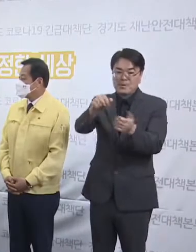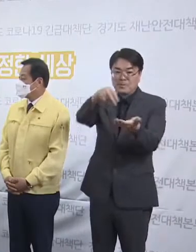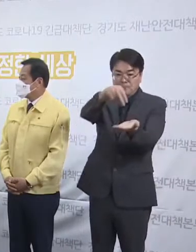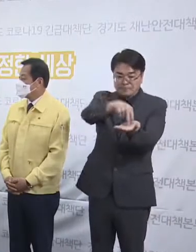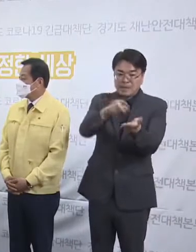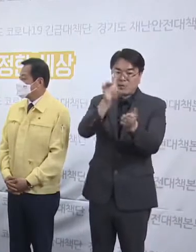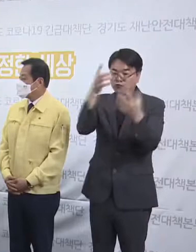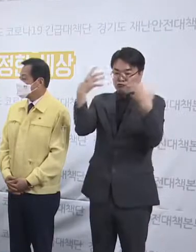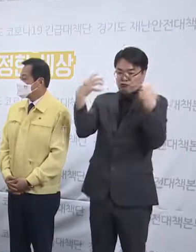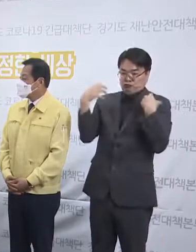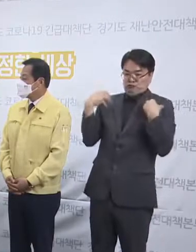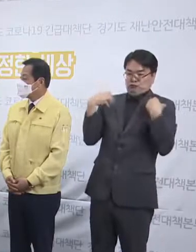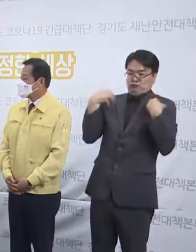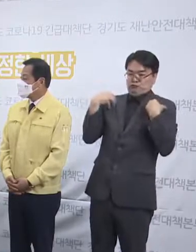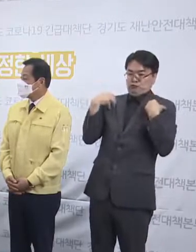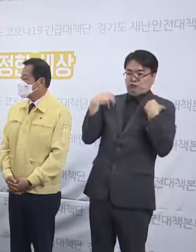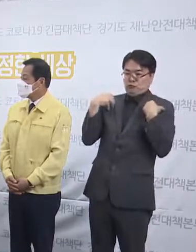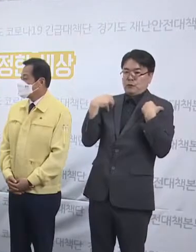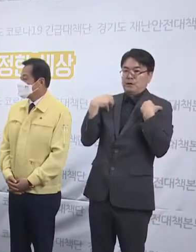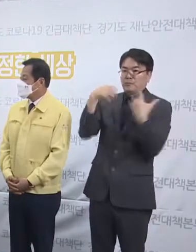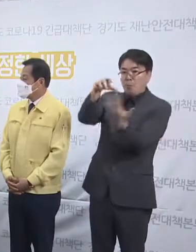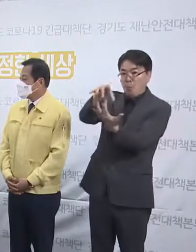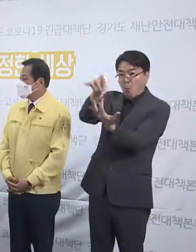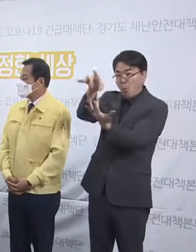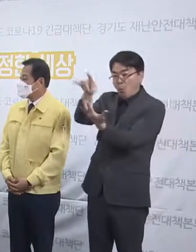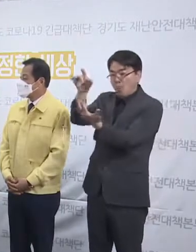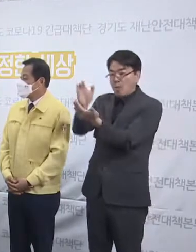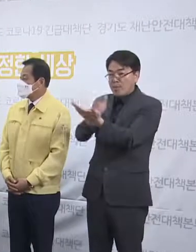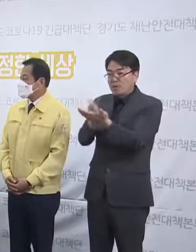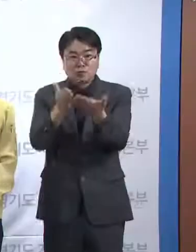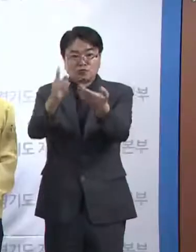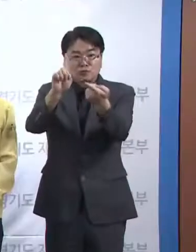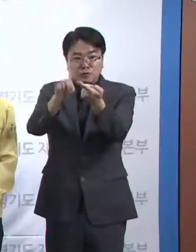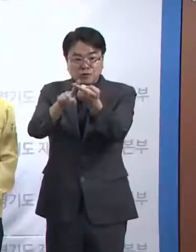결정에 따른 보완책으로 해석해도 되는지 질문을 주셨습니다.